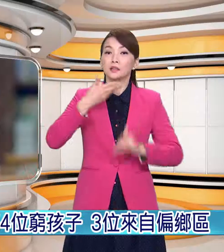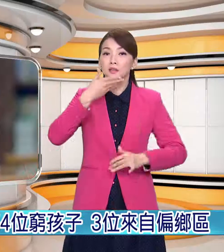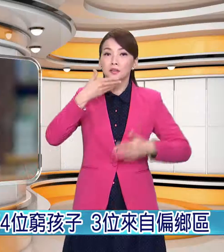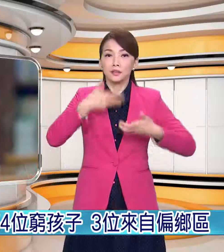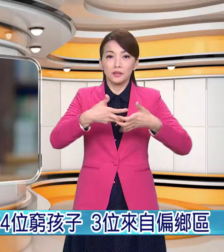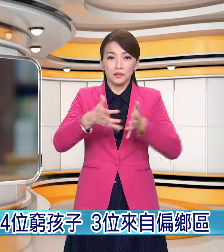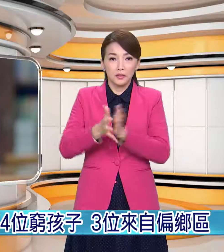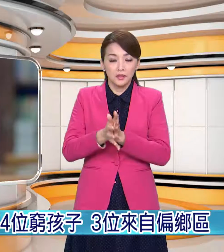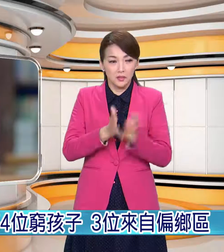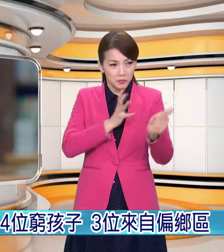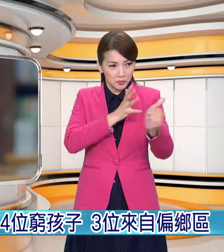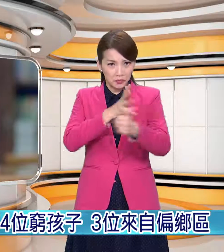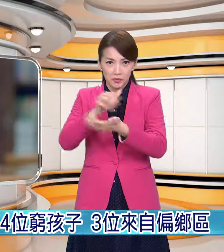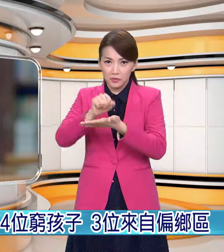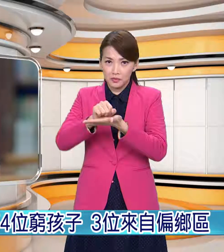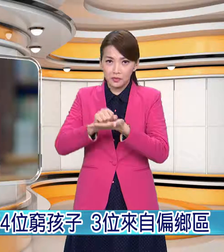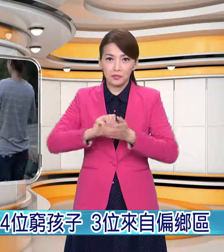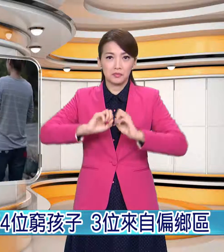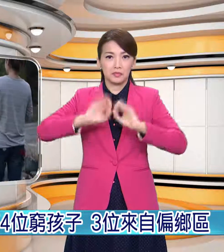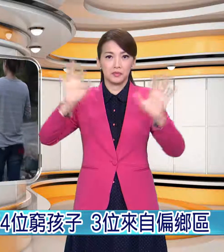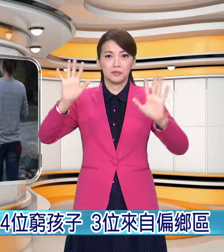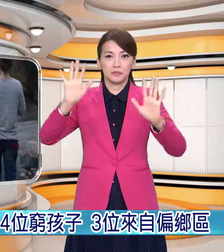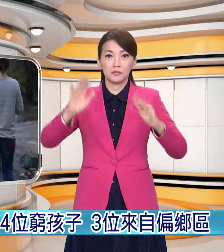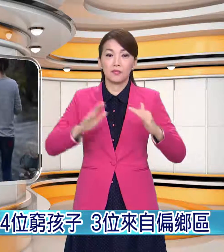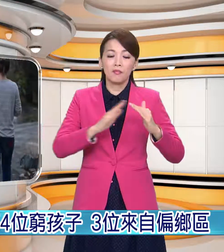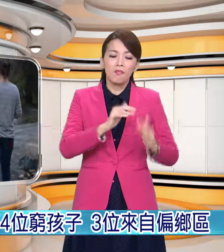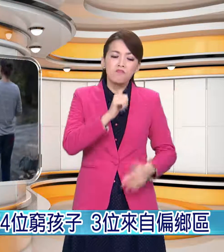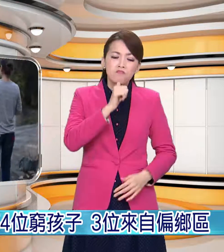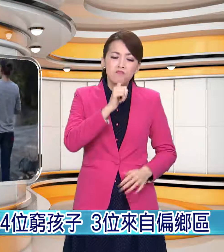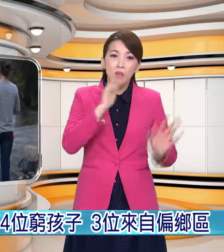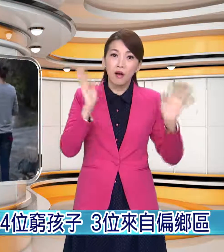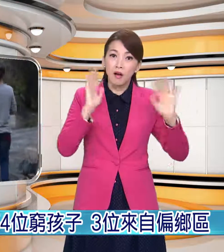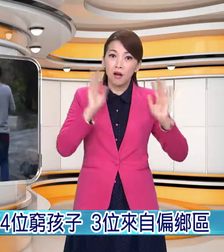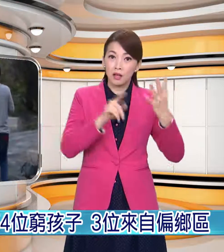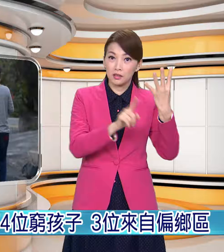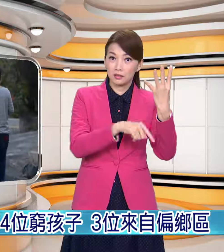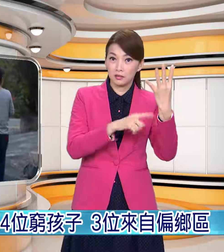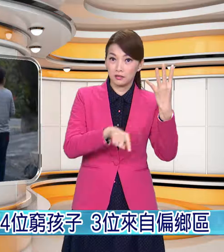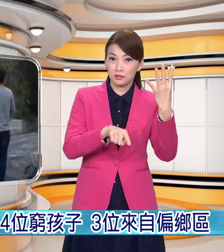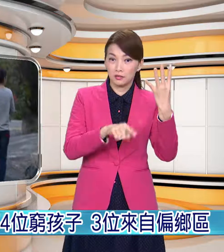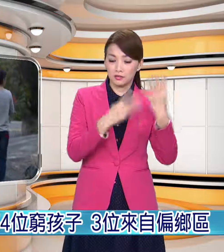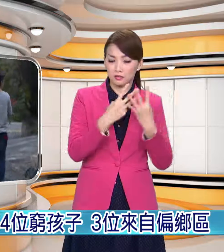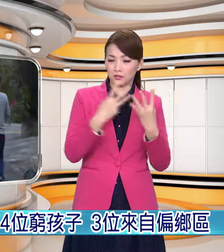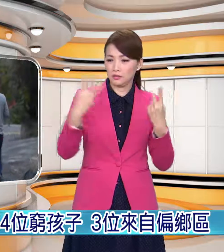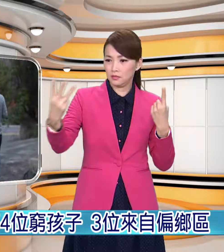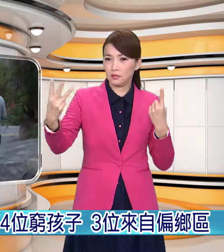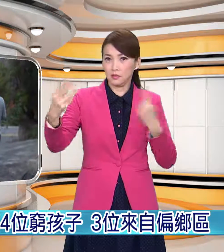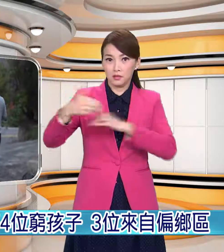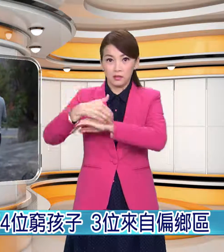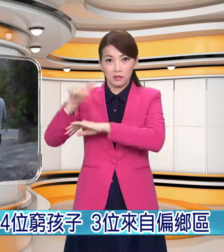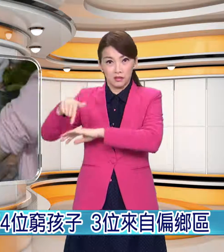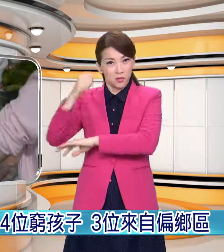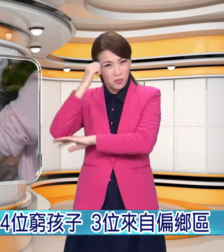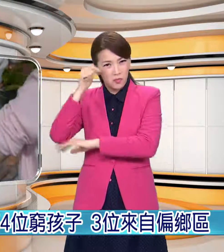根据社福团体的调查，每四位经济弱势的孩子就有三位是来自偏乡地